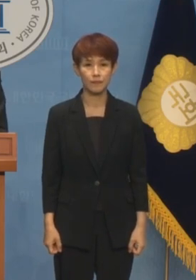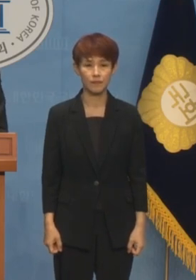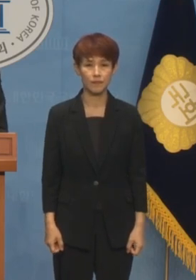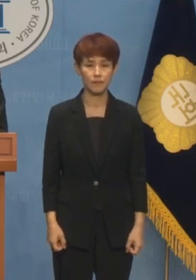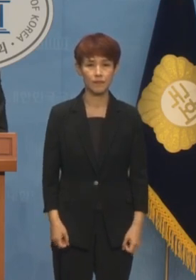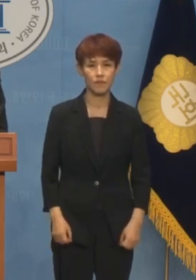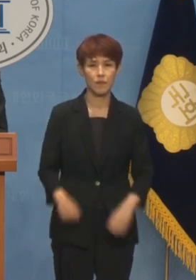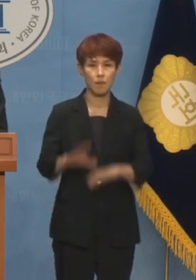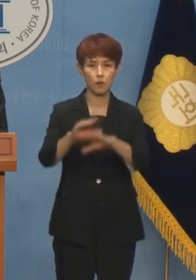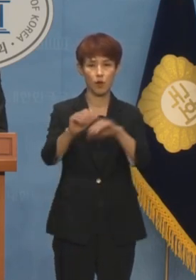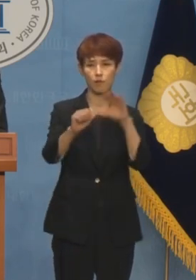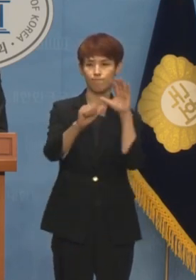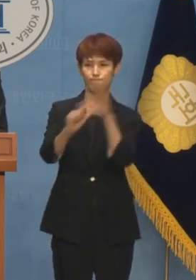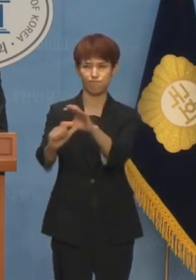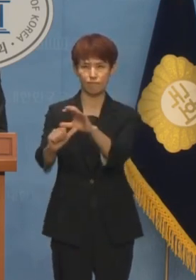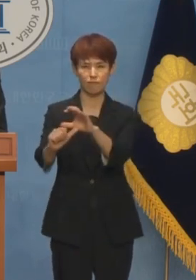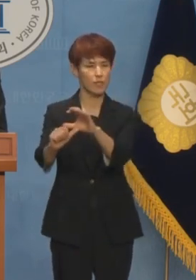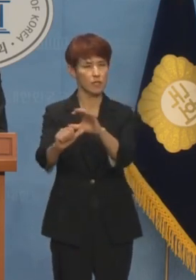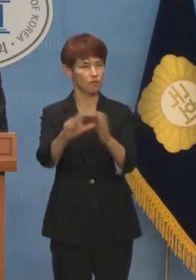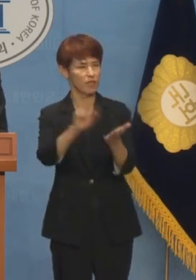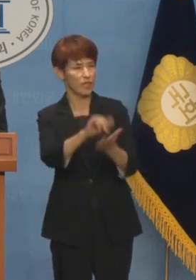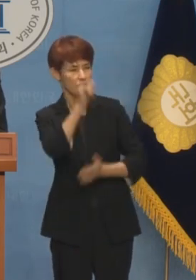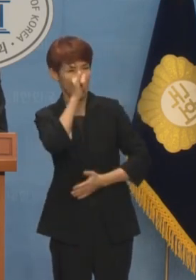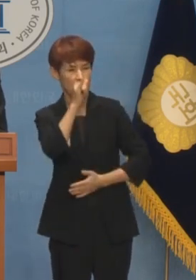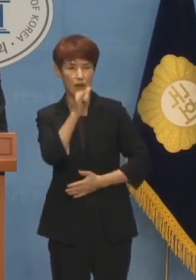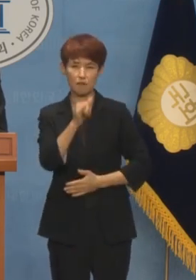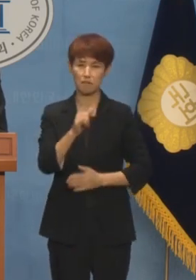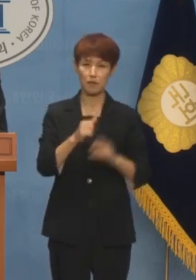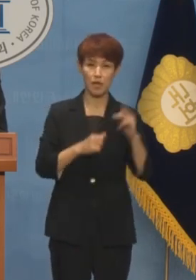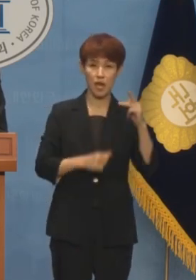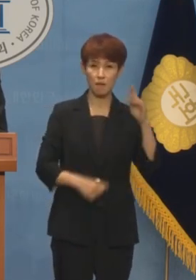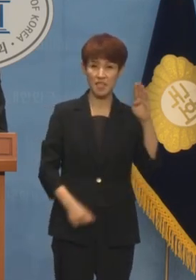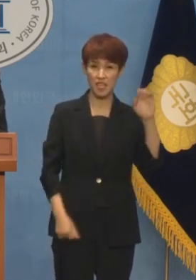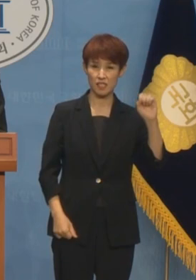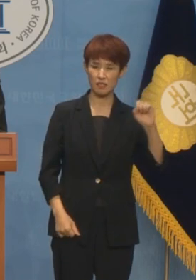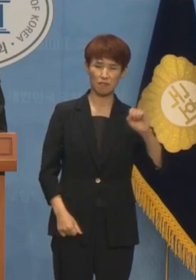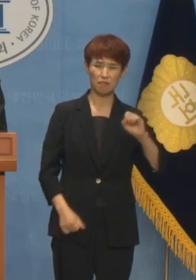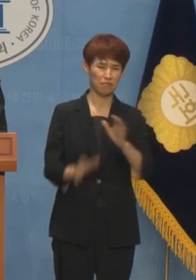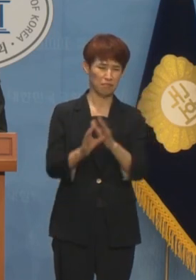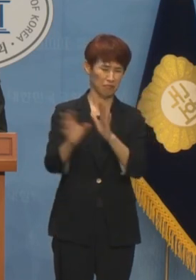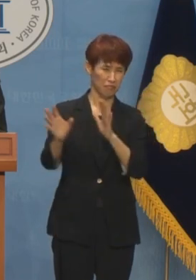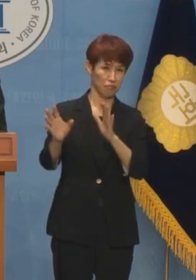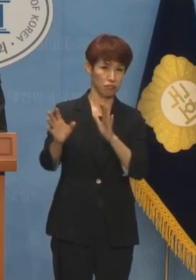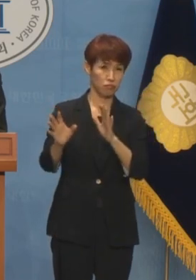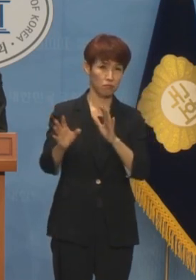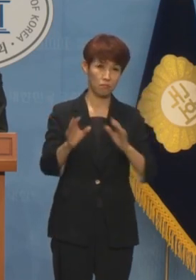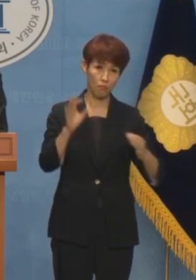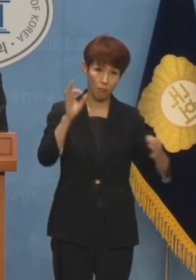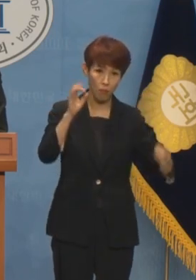언론 장악 문건을 괴문서라던 KBS는 왜 이렇게 조용합니까?